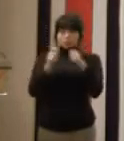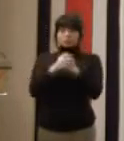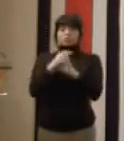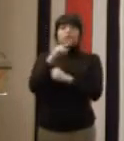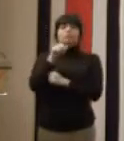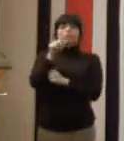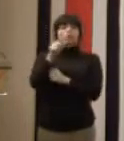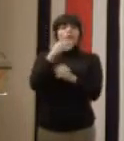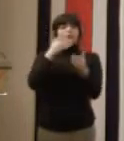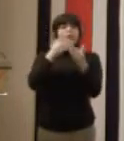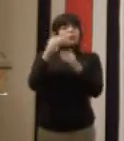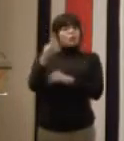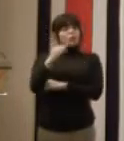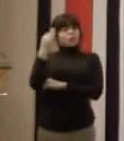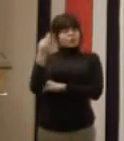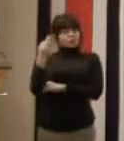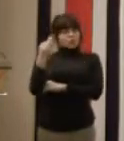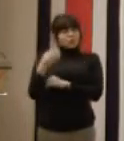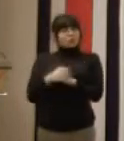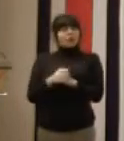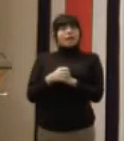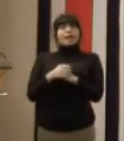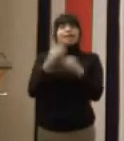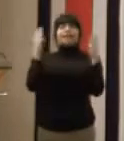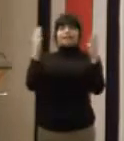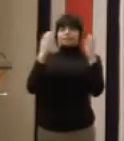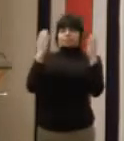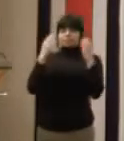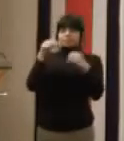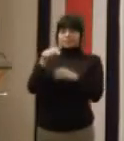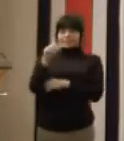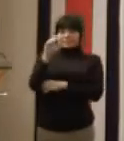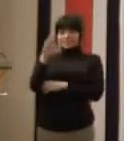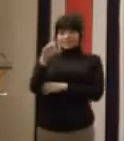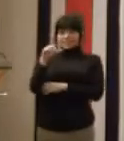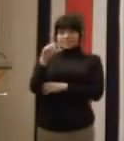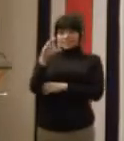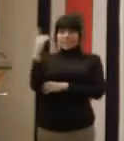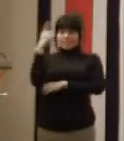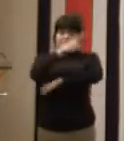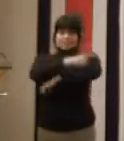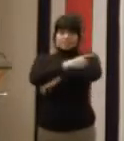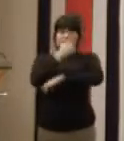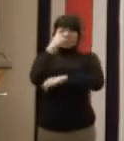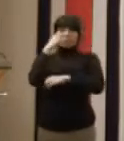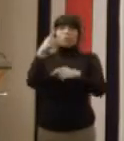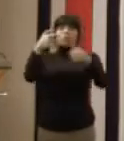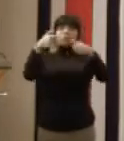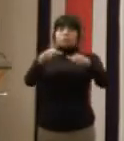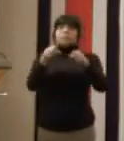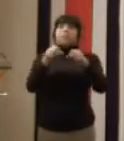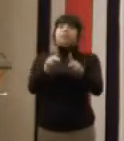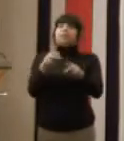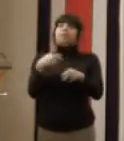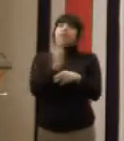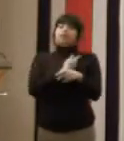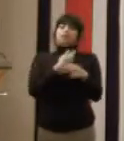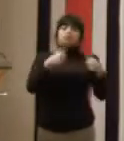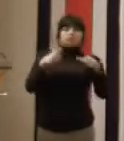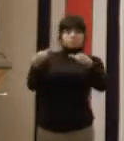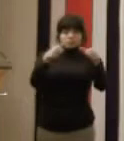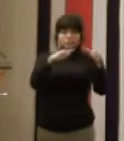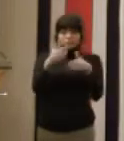una muy buena forma de ir celebrando estos 100 días con un acuerdo que nos ha permitido ponernos de acuerdo a